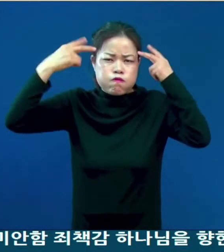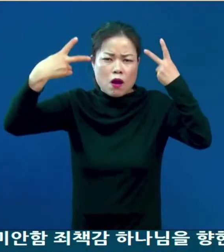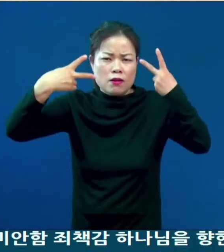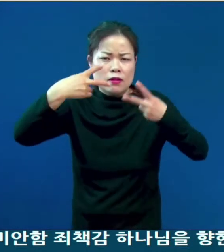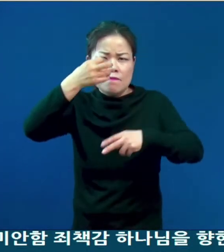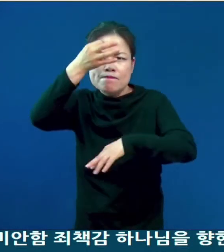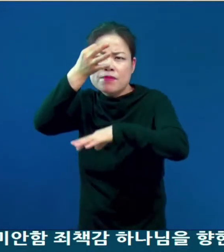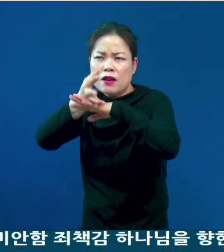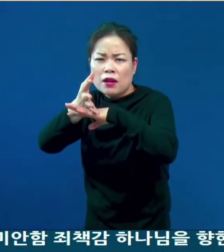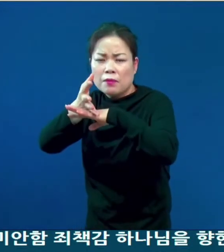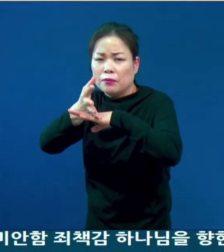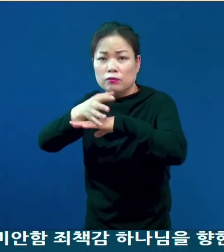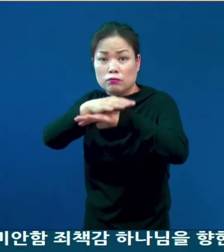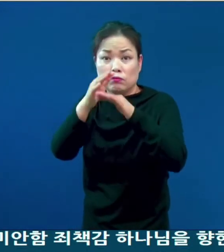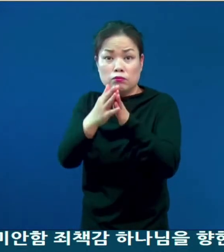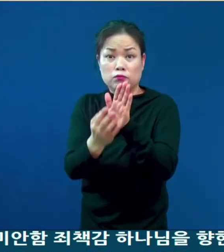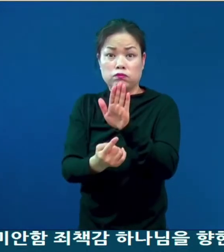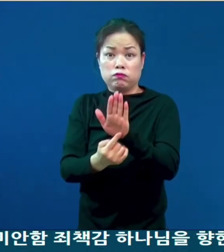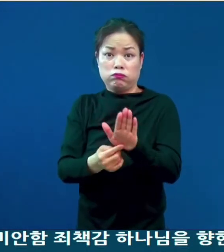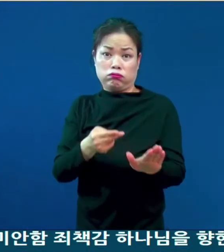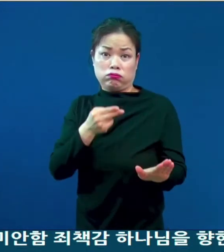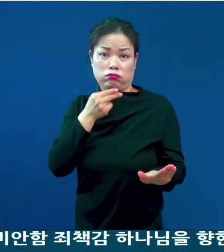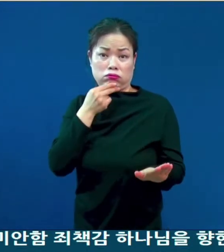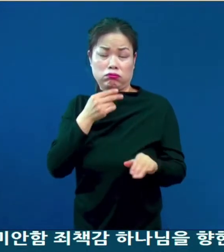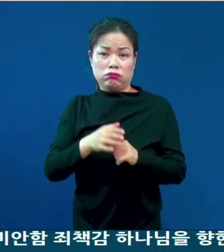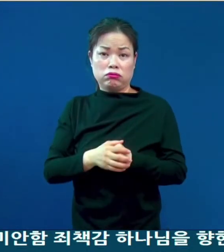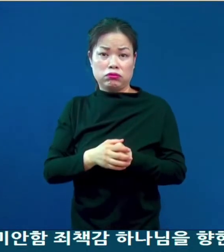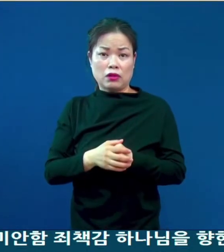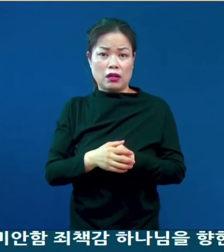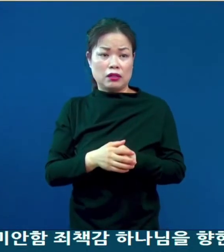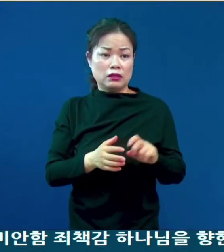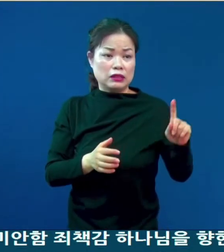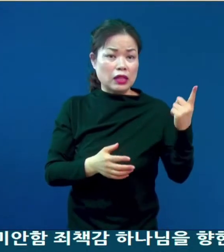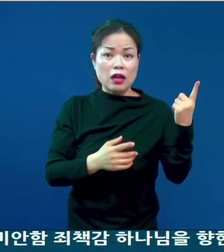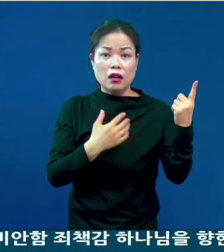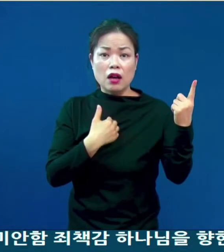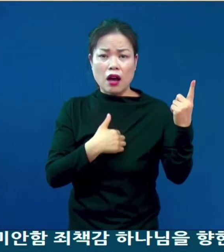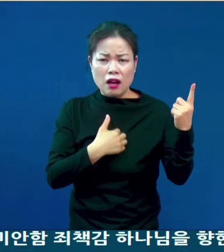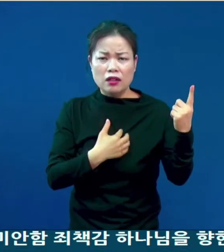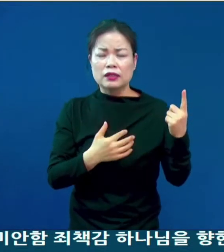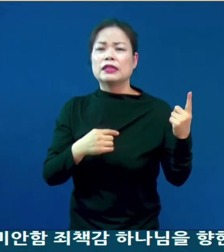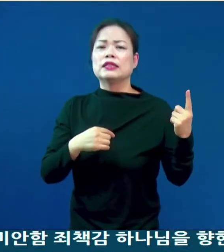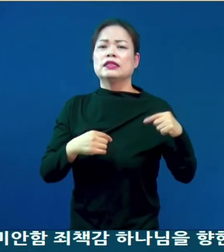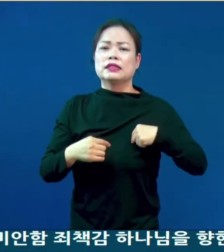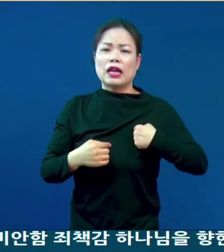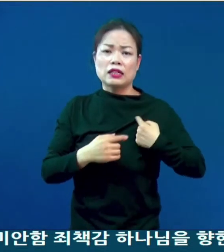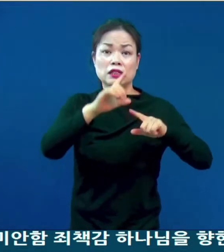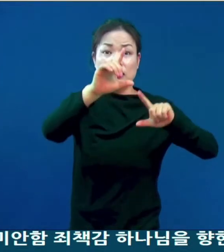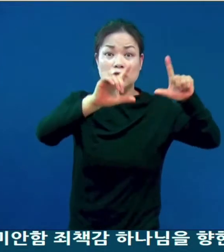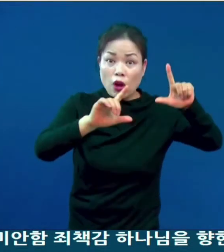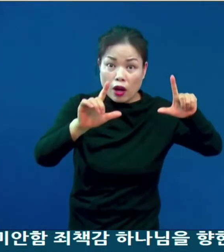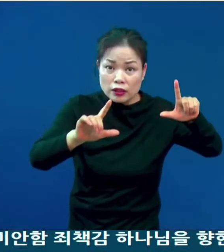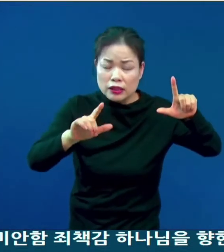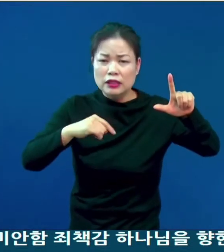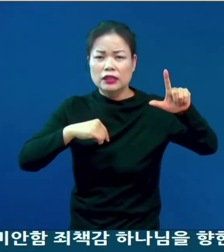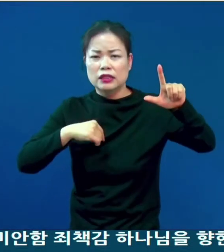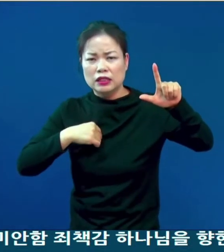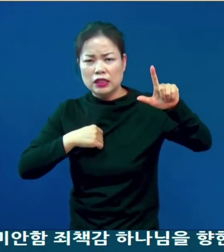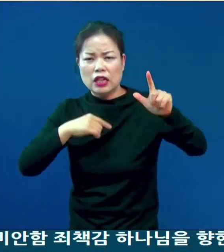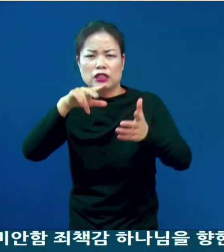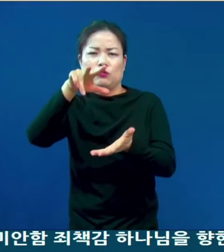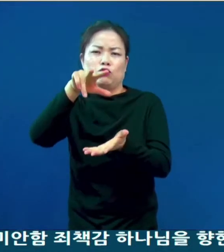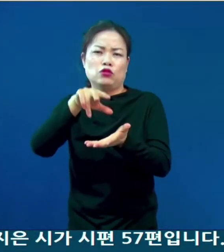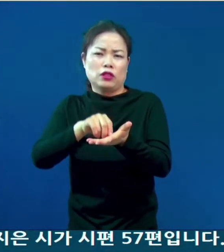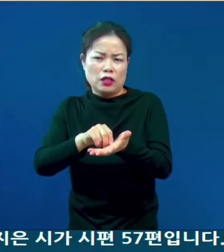이런 것들도 전혀 표현하지 않습니다. 다윗은 알았던 것입니다. 자신이 처한 상황과 자신이 처한